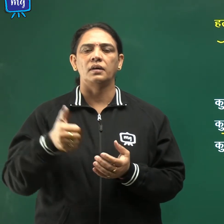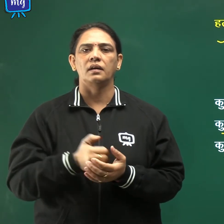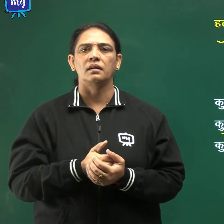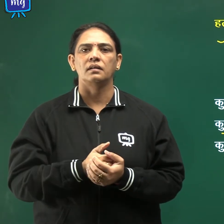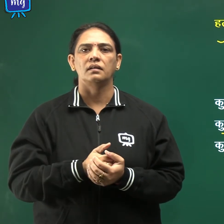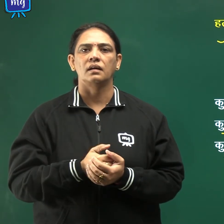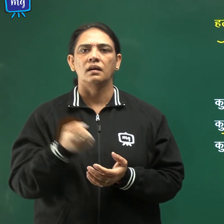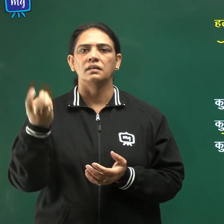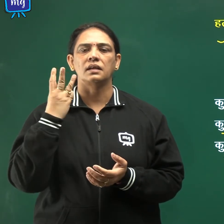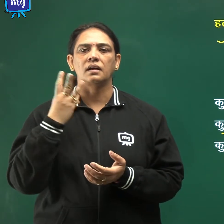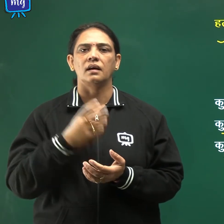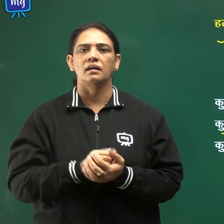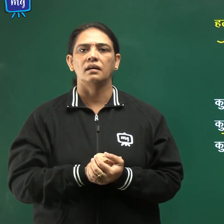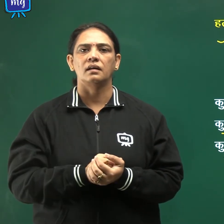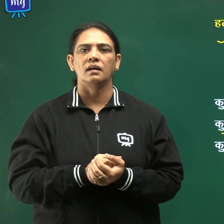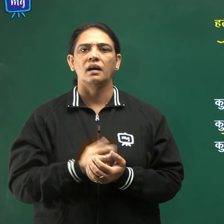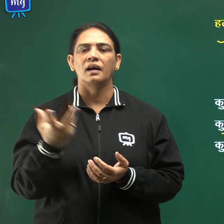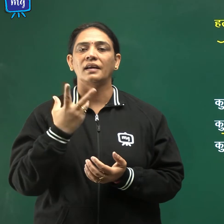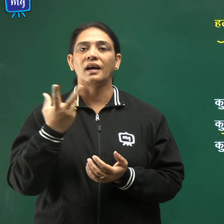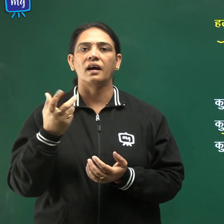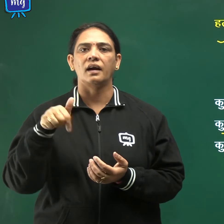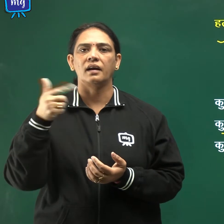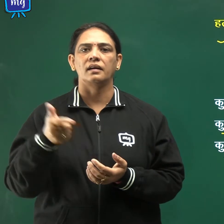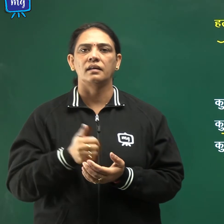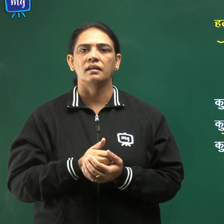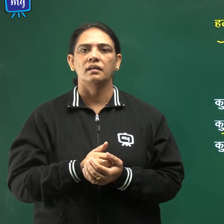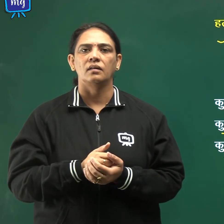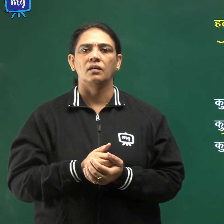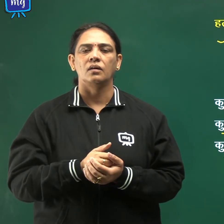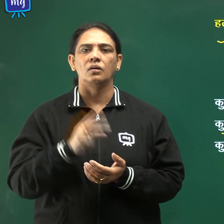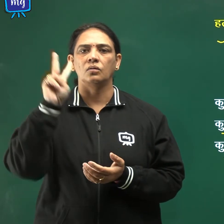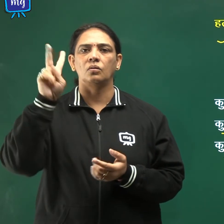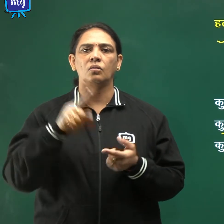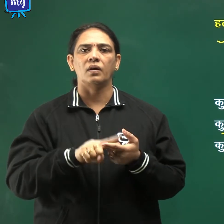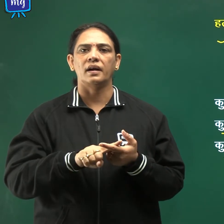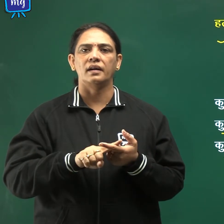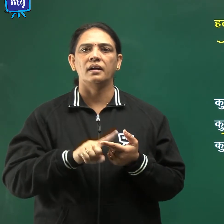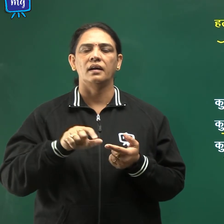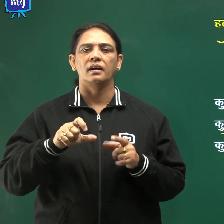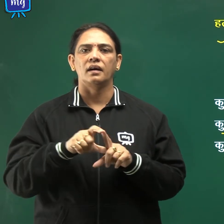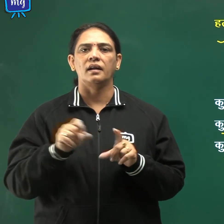अपने पैरों की संख्या कितनी है दोनों को जोड़ेंगे